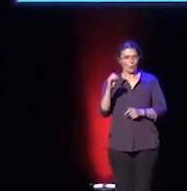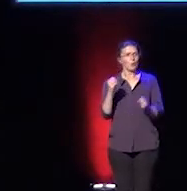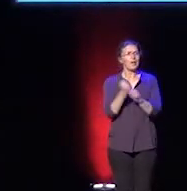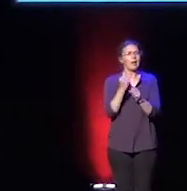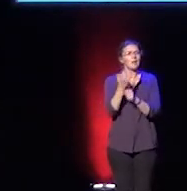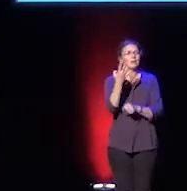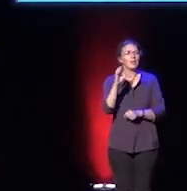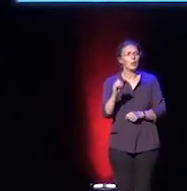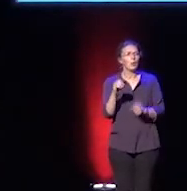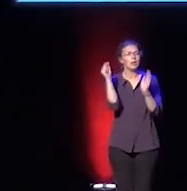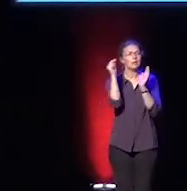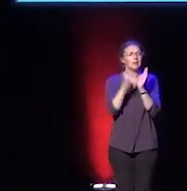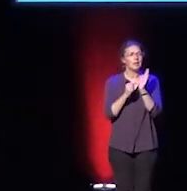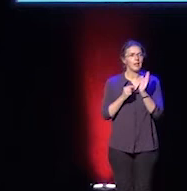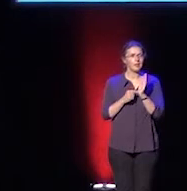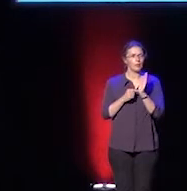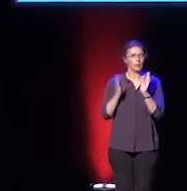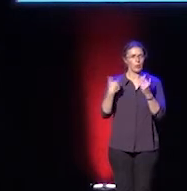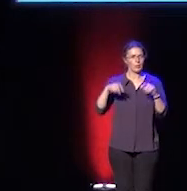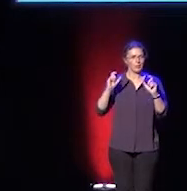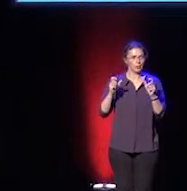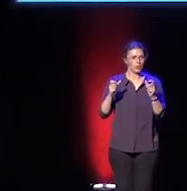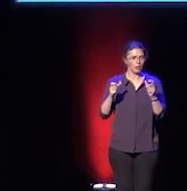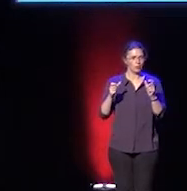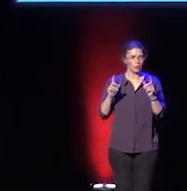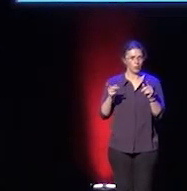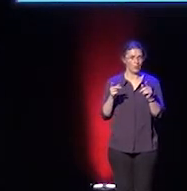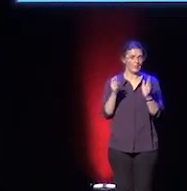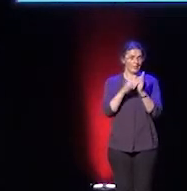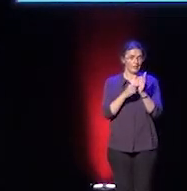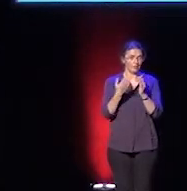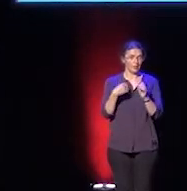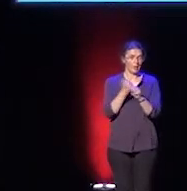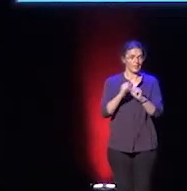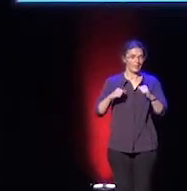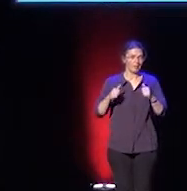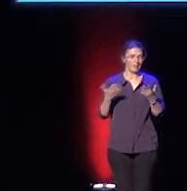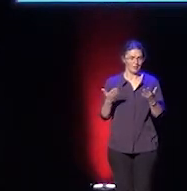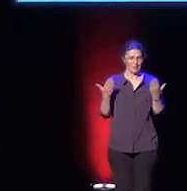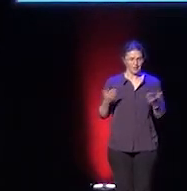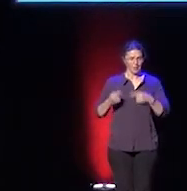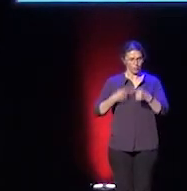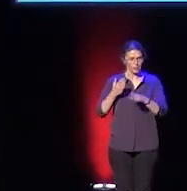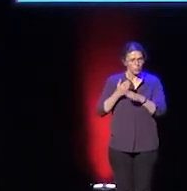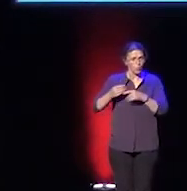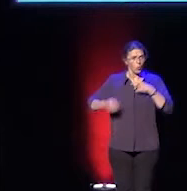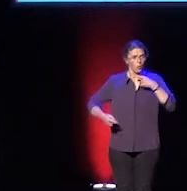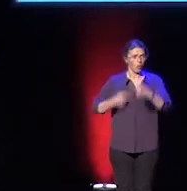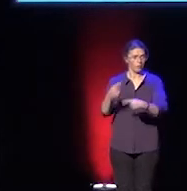die Digitalisierung der Gesellschaft und des Arbeitslebens. Das ist ein Prozess, der längst